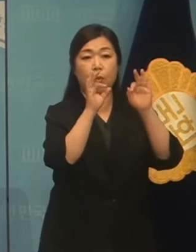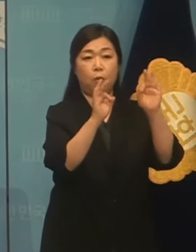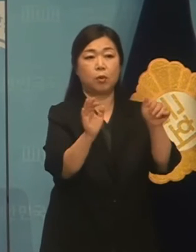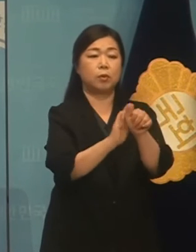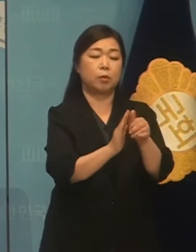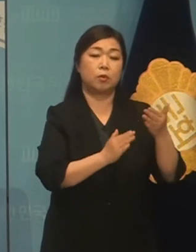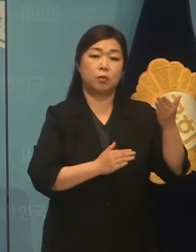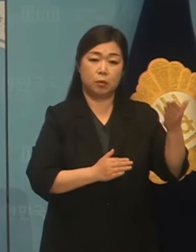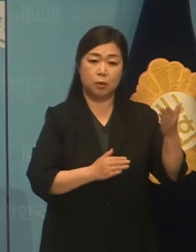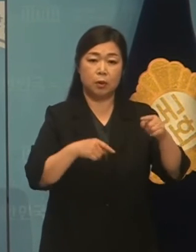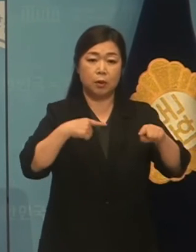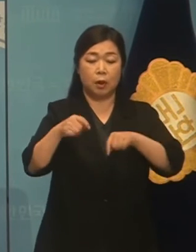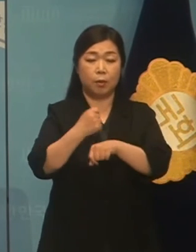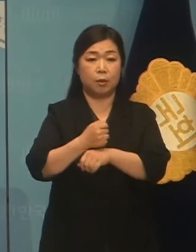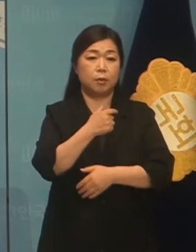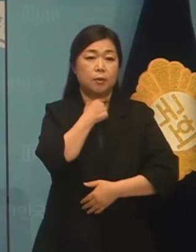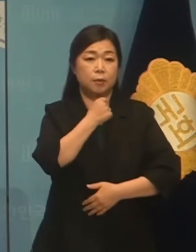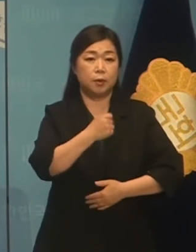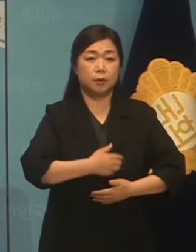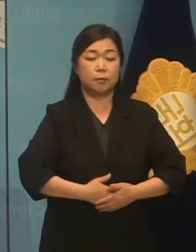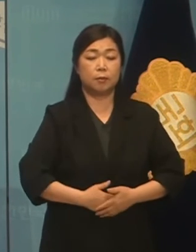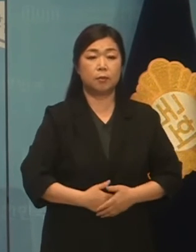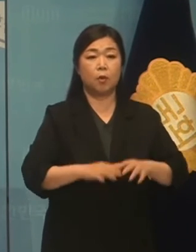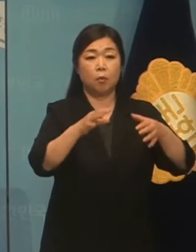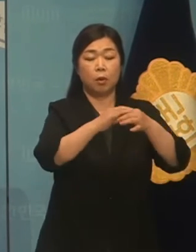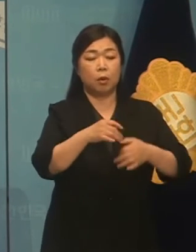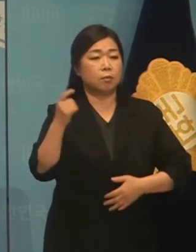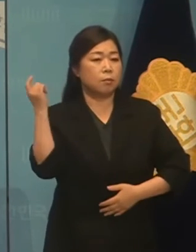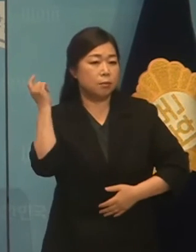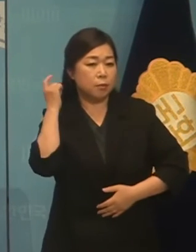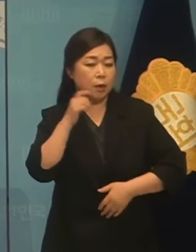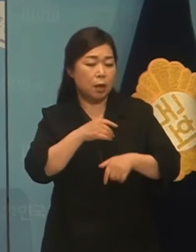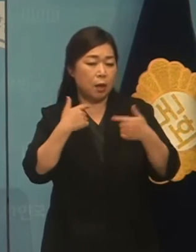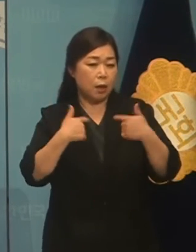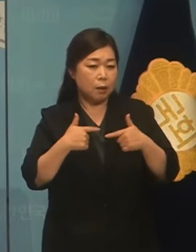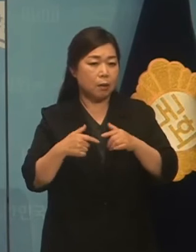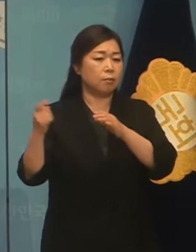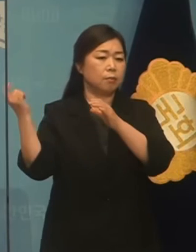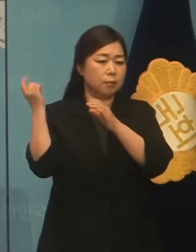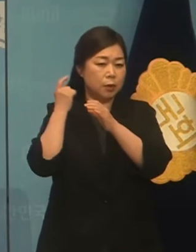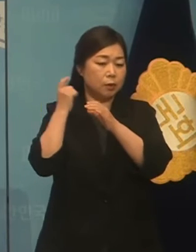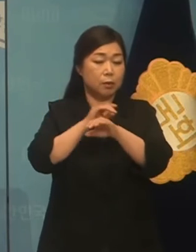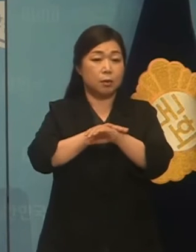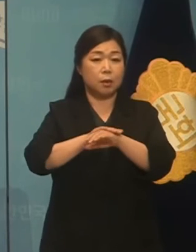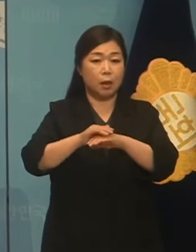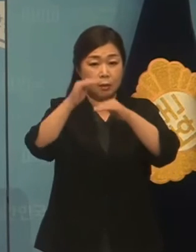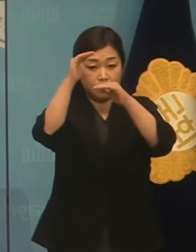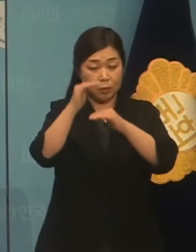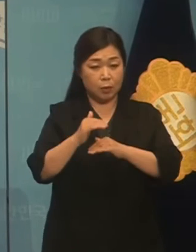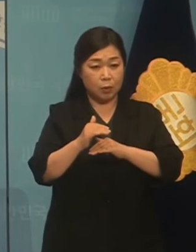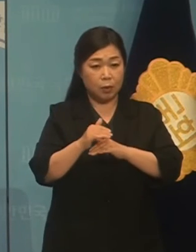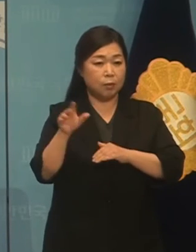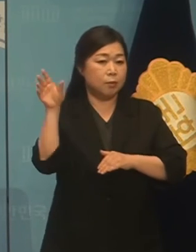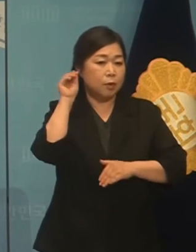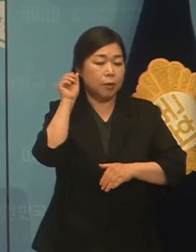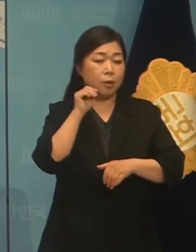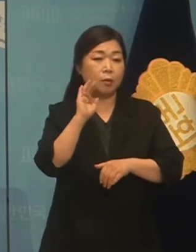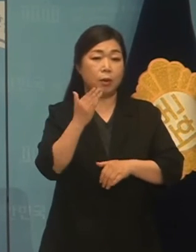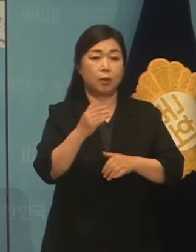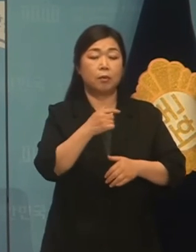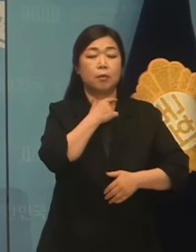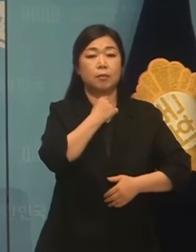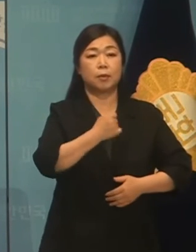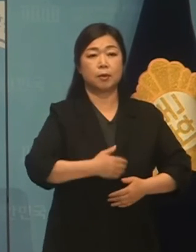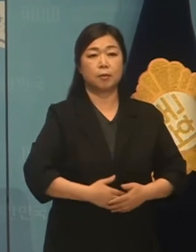챙기는 당을 만들겠습니다. 국민의 소리를 늘 있는 그대로 날 것으로 듣는 당이